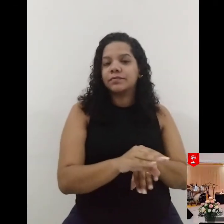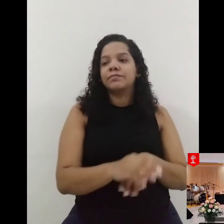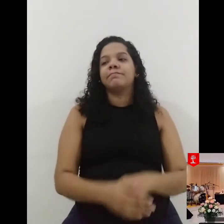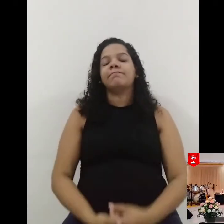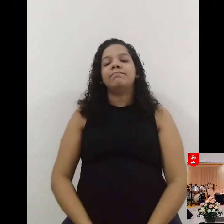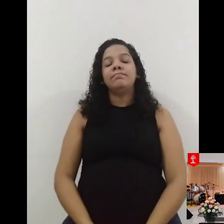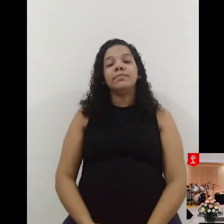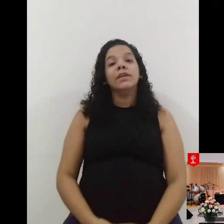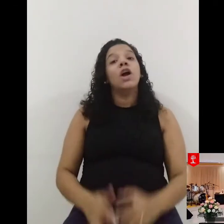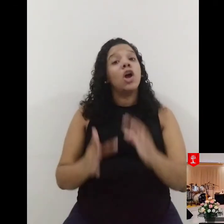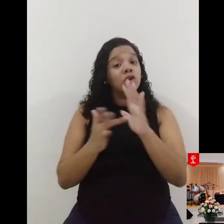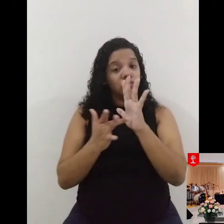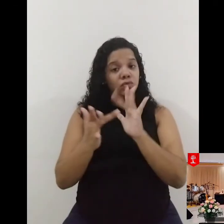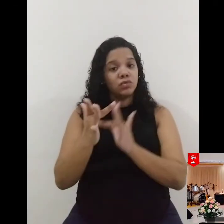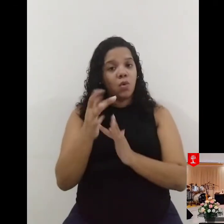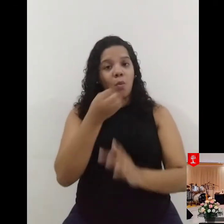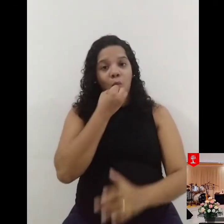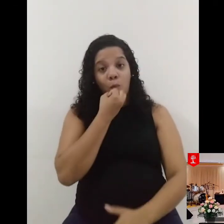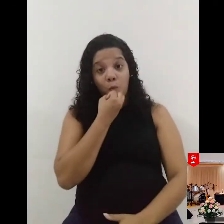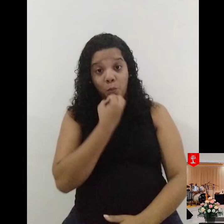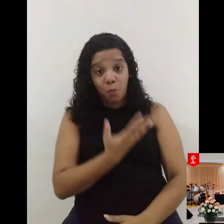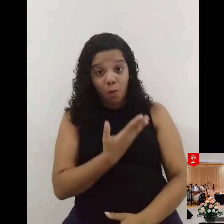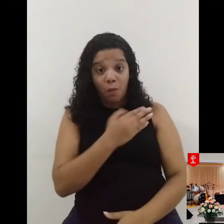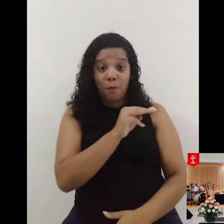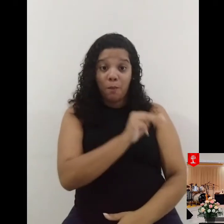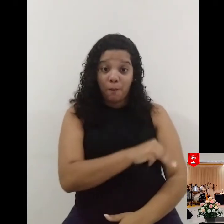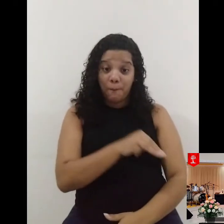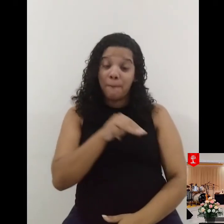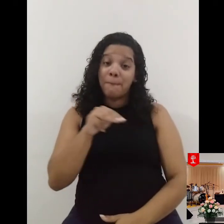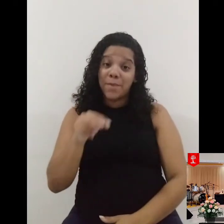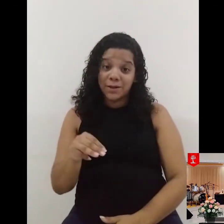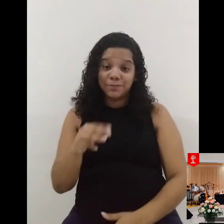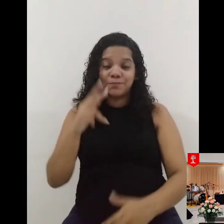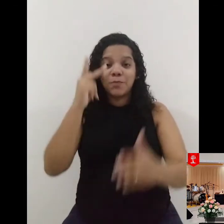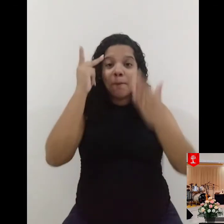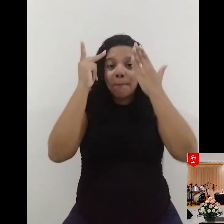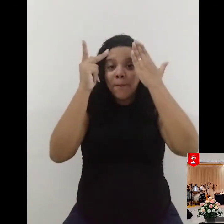criadas com o objetivo de transmitir uma verdade.